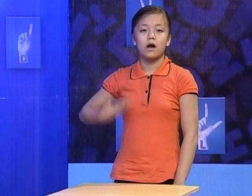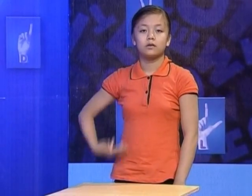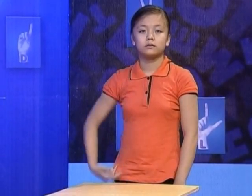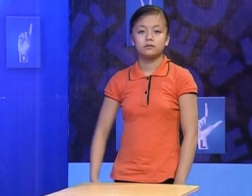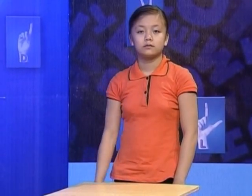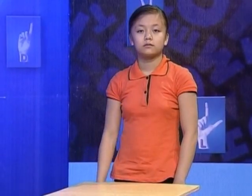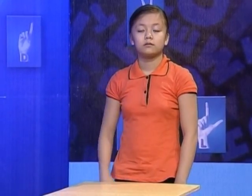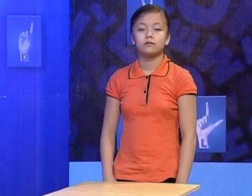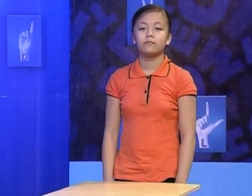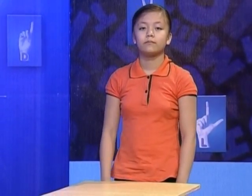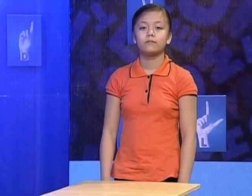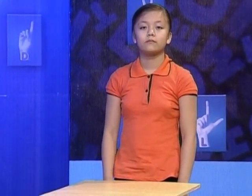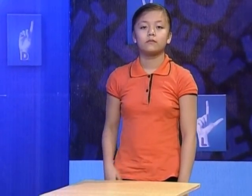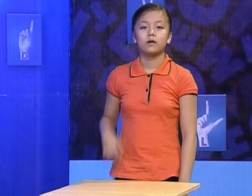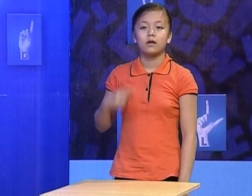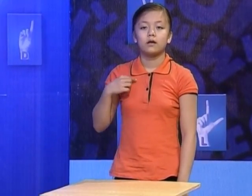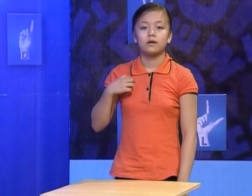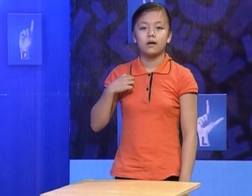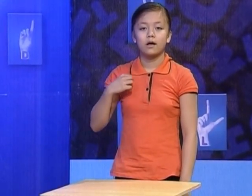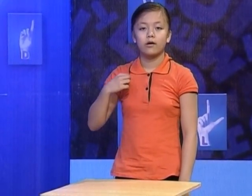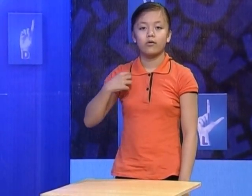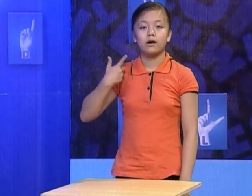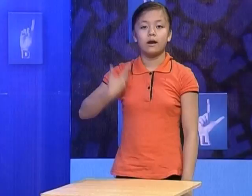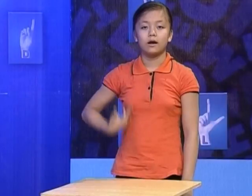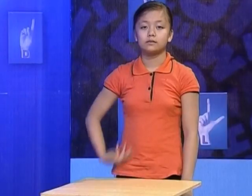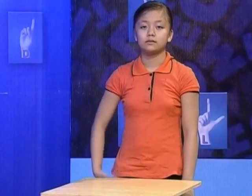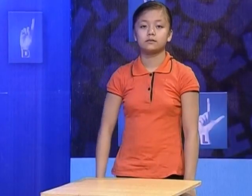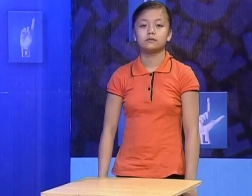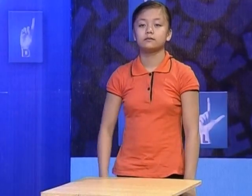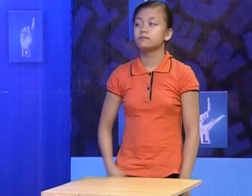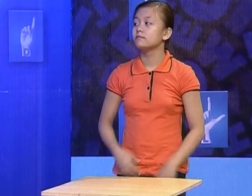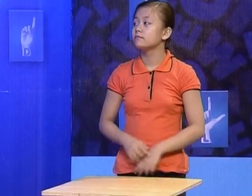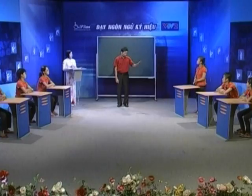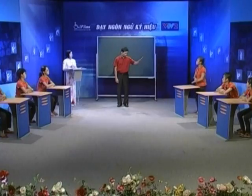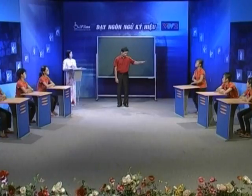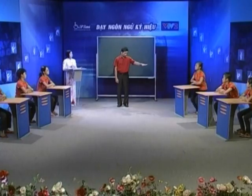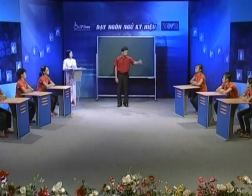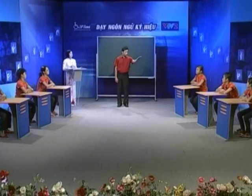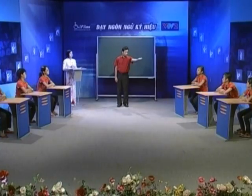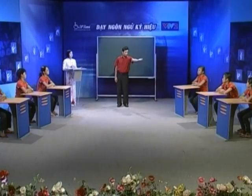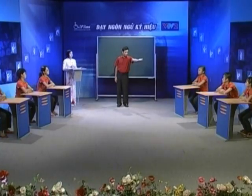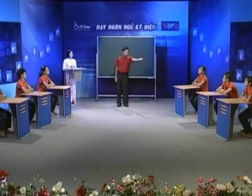Đây là ký hiệu áo dài đấy các em ạ. Hãy cùng quan sát bạn làm ký hiệu áo dài nhé.